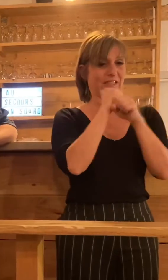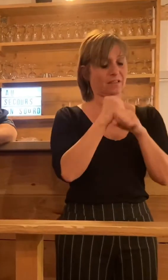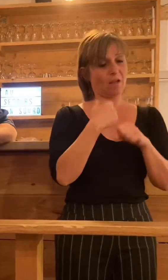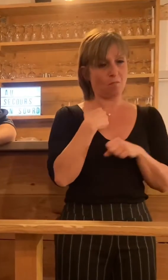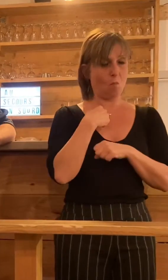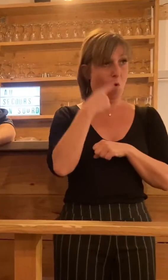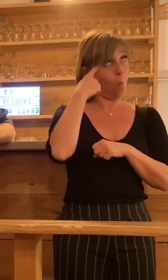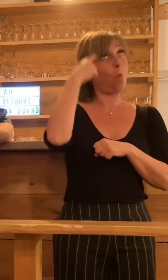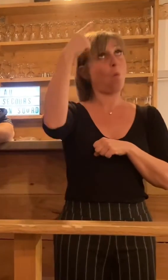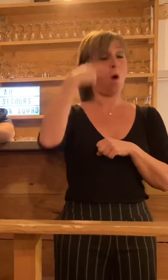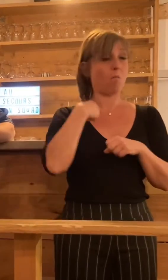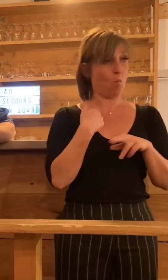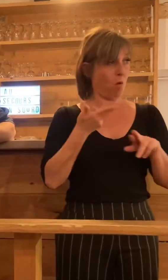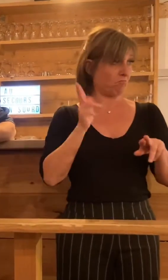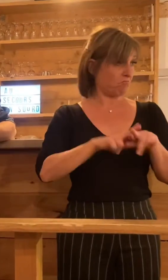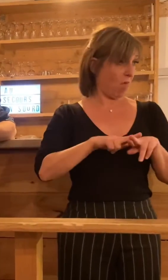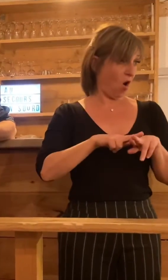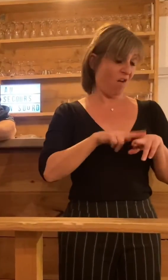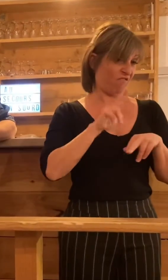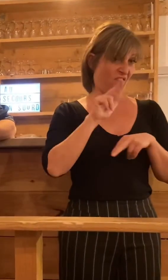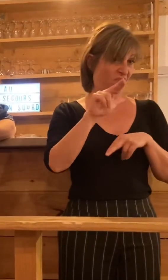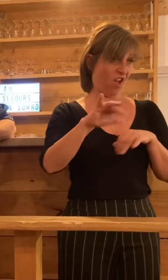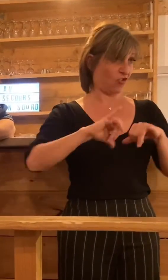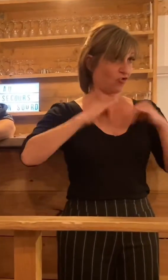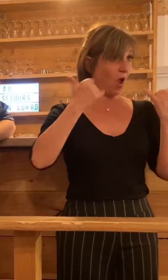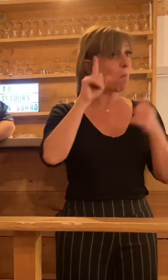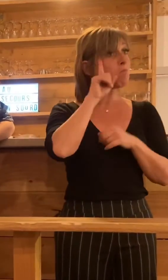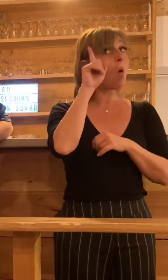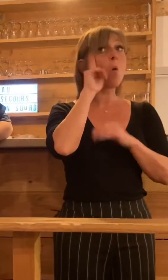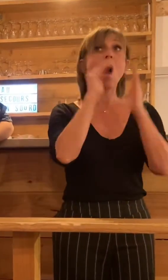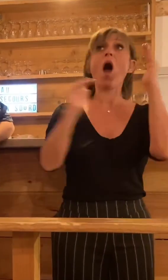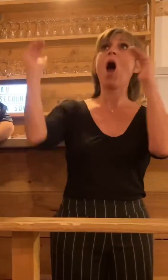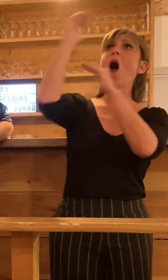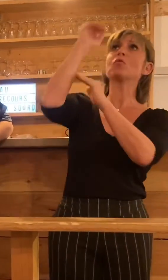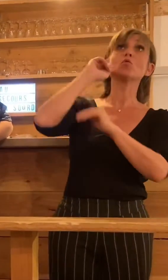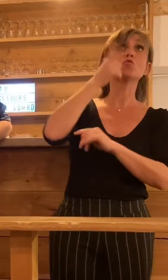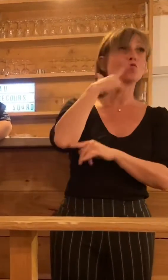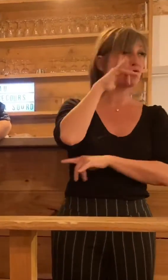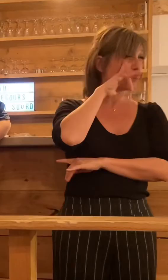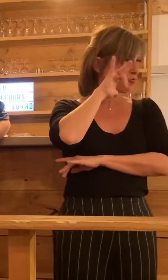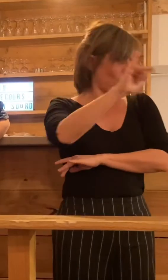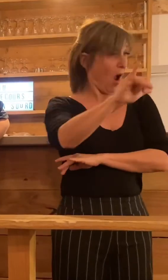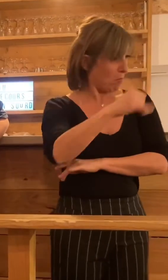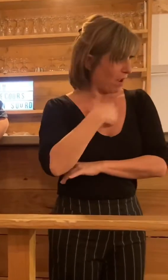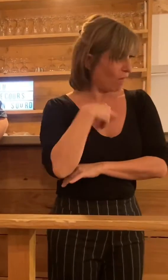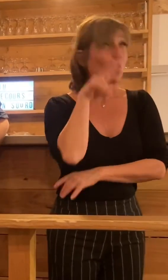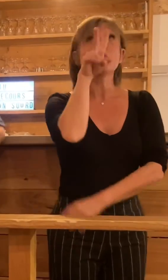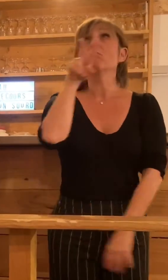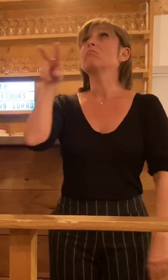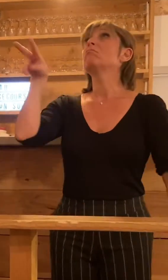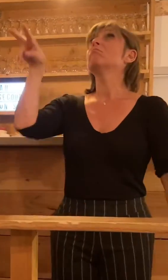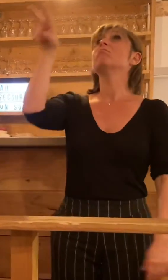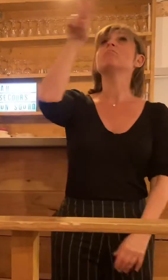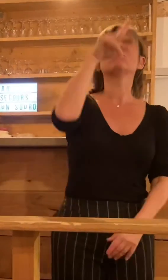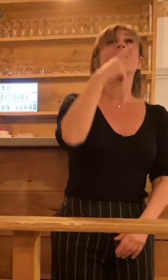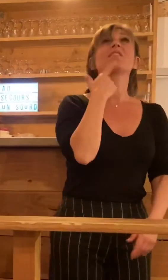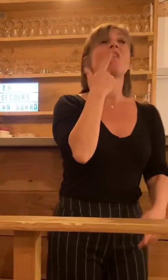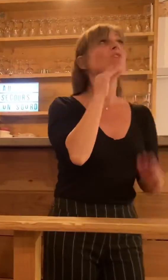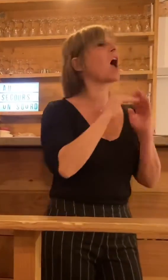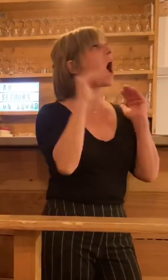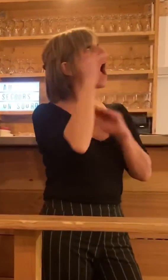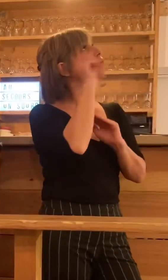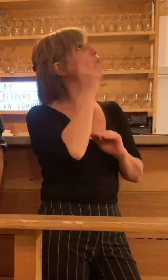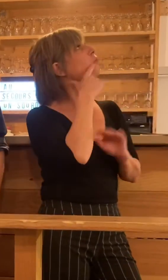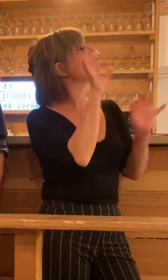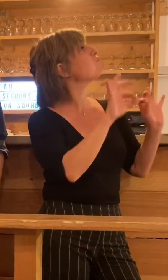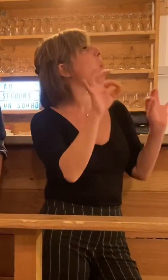jeune. Parce qu'en fait, je connaissais aucun adulte sourd. Donc comme il n'y avait aucun adulte sourd, je dis bon ok, je vais mourir jeune, je vais